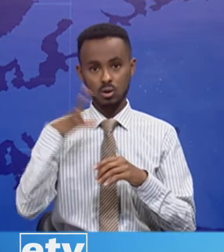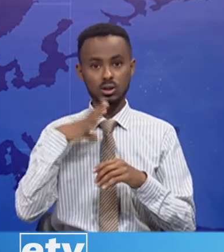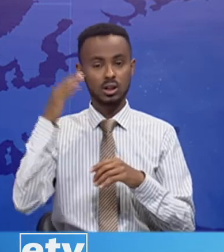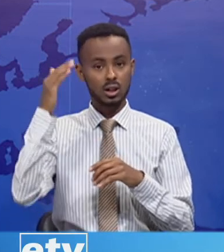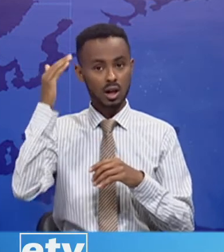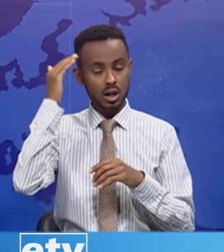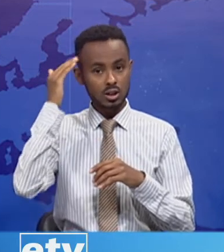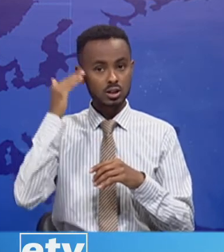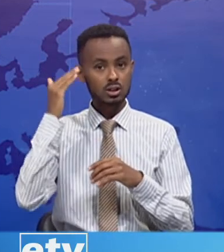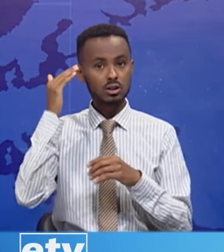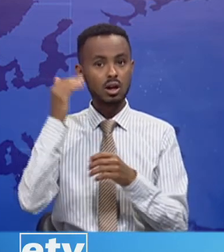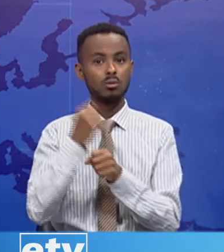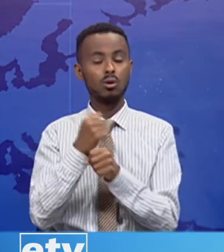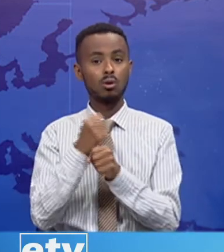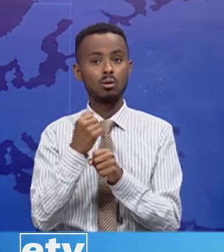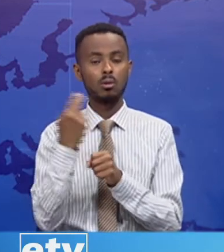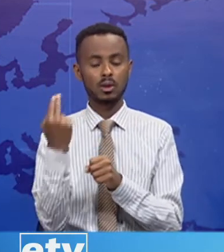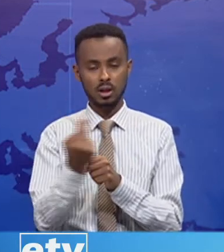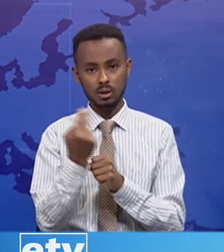የአርቲፊሻል ኢንተለጀንሲ ማዕከል